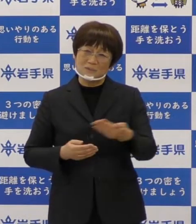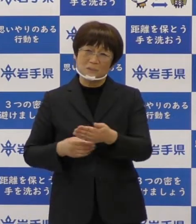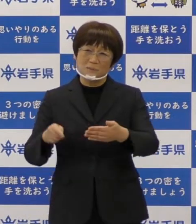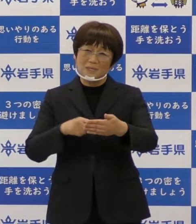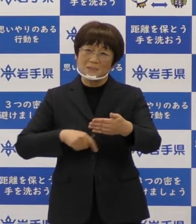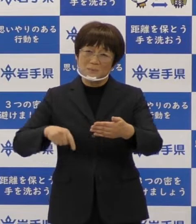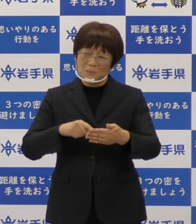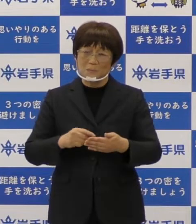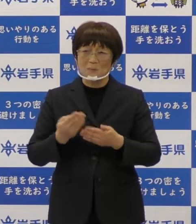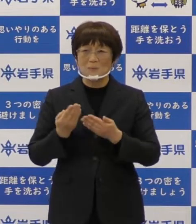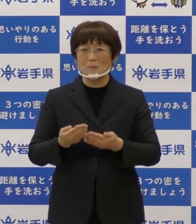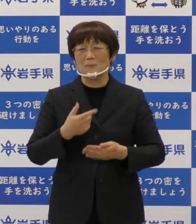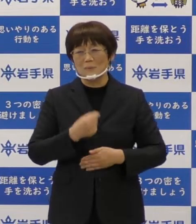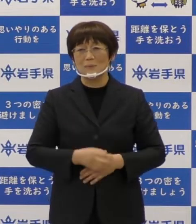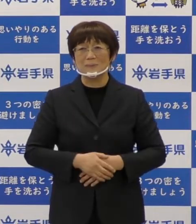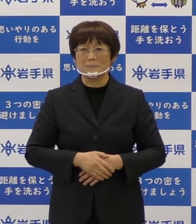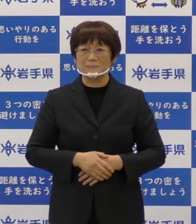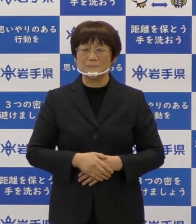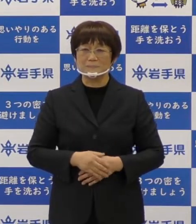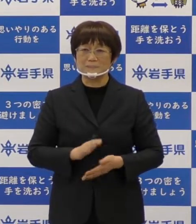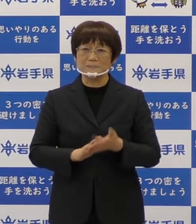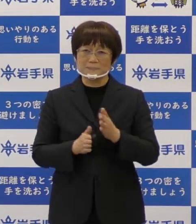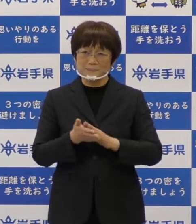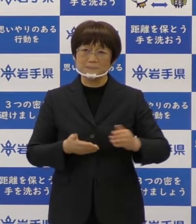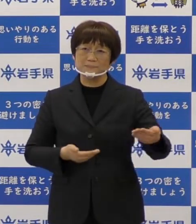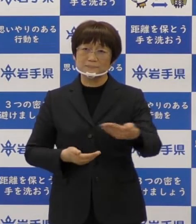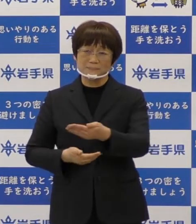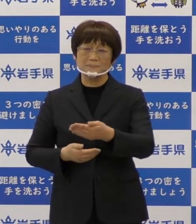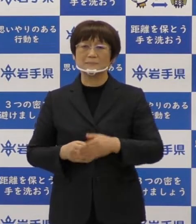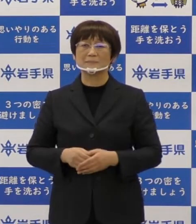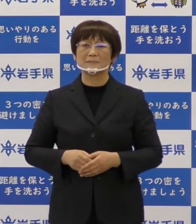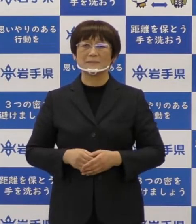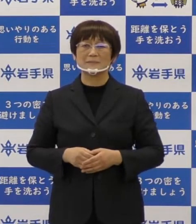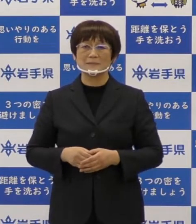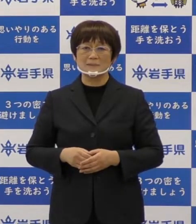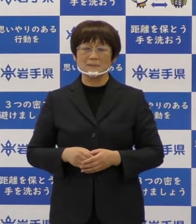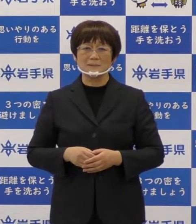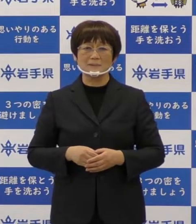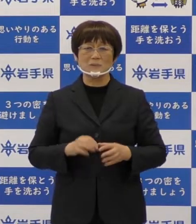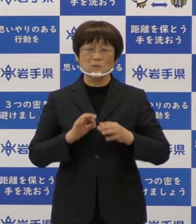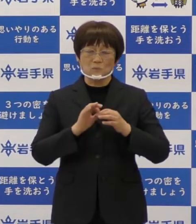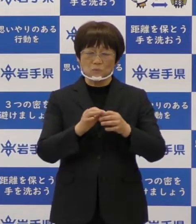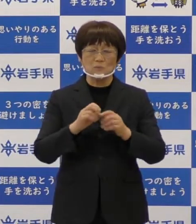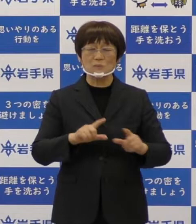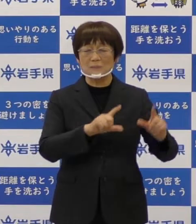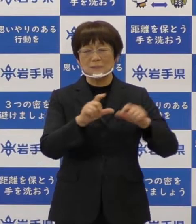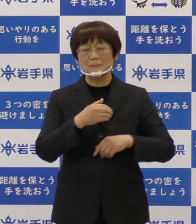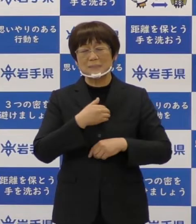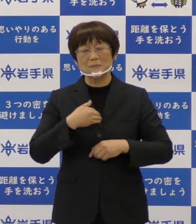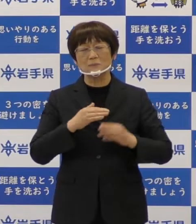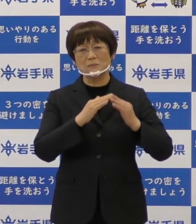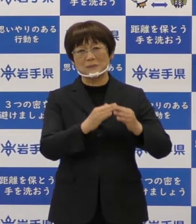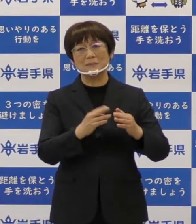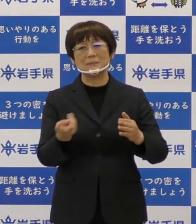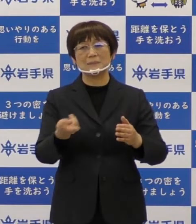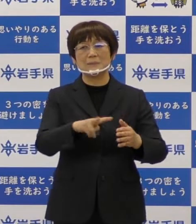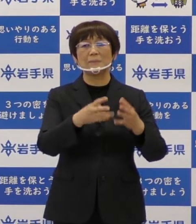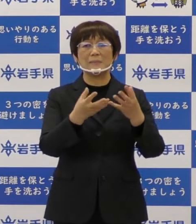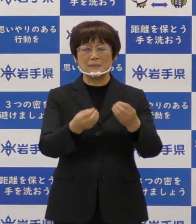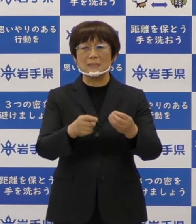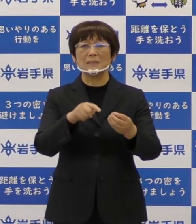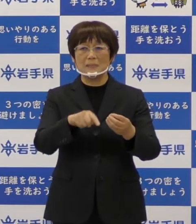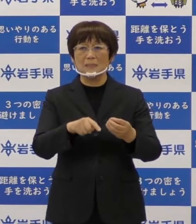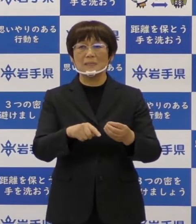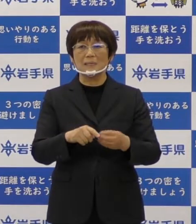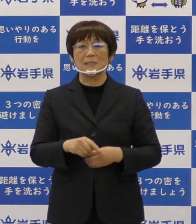きたいところです。 あの、まあ、先日から公共的な住宅に住まいだというんですよね、まあ、住まいは整理されたけれども、